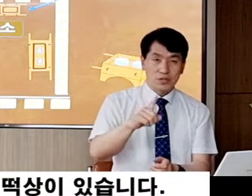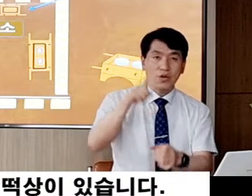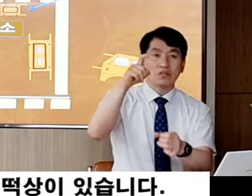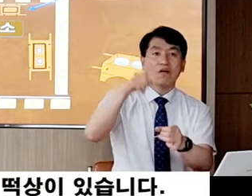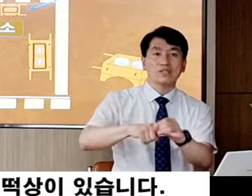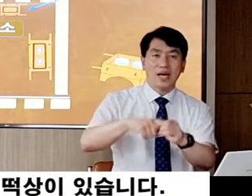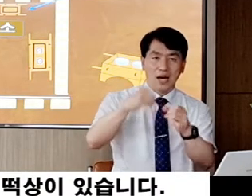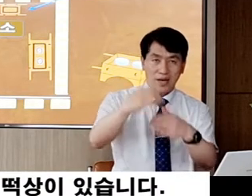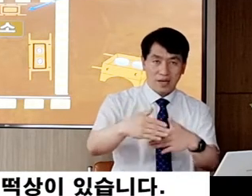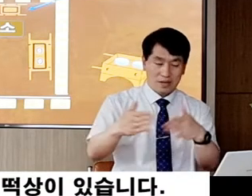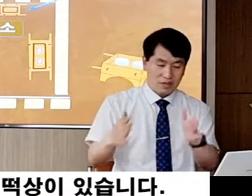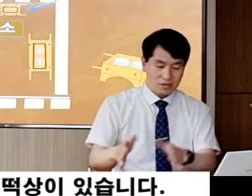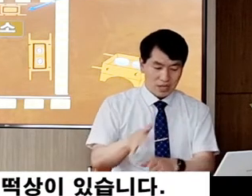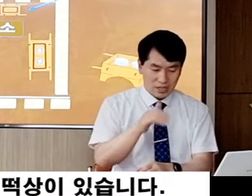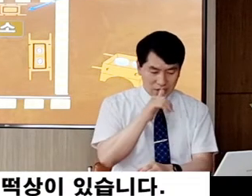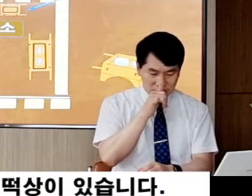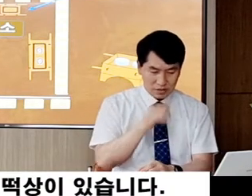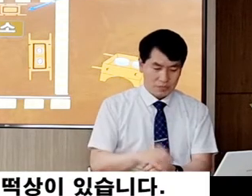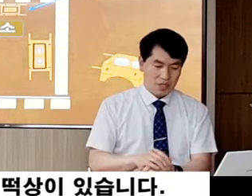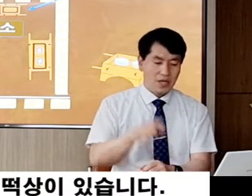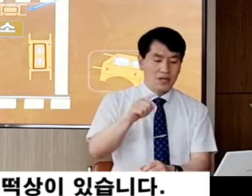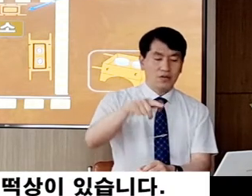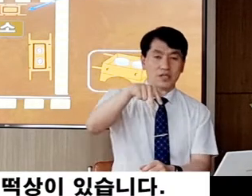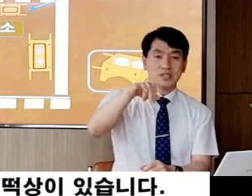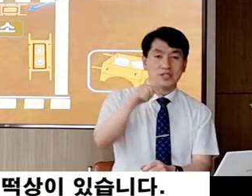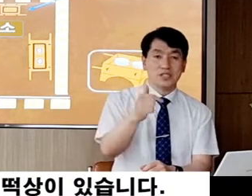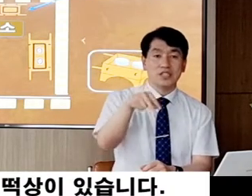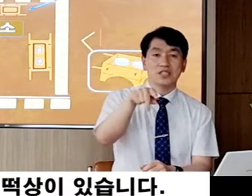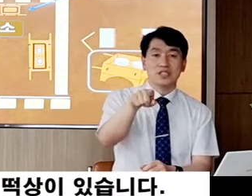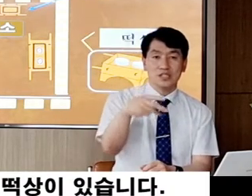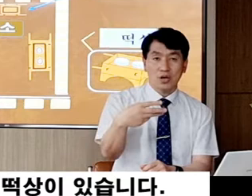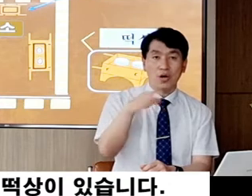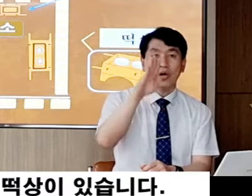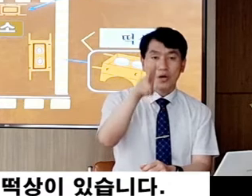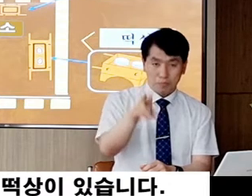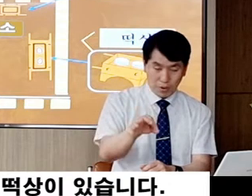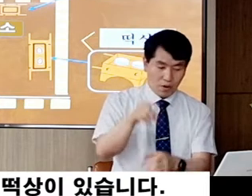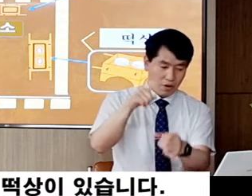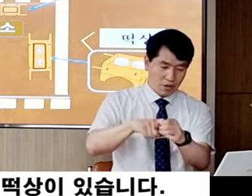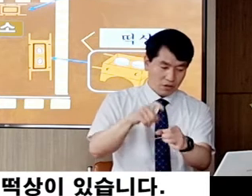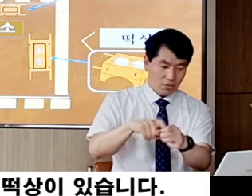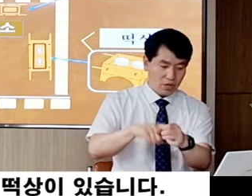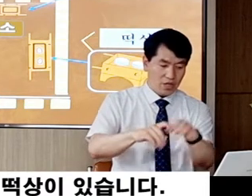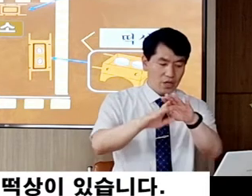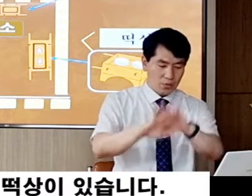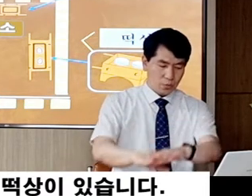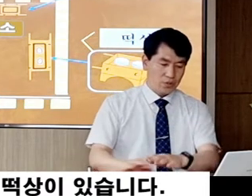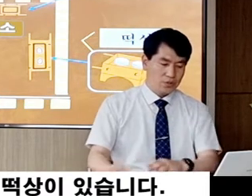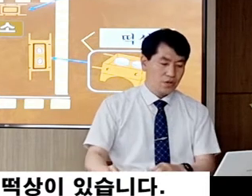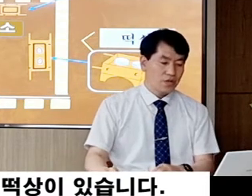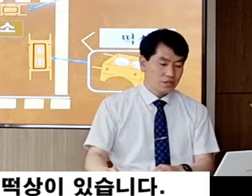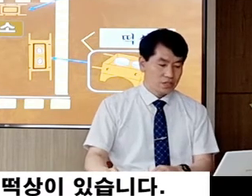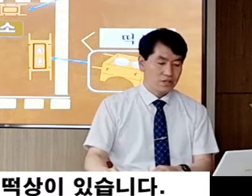있었죠? 떡상이 있었습니다. 여기에는 진설병, 떡이 놓여져